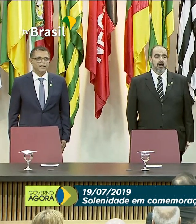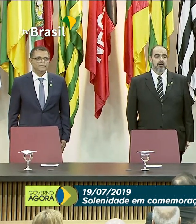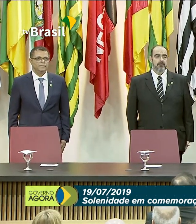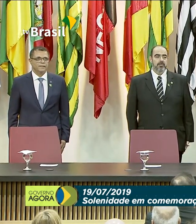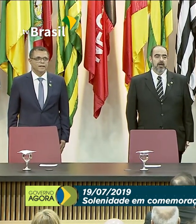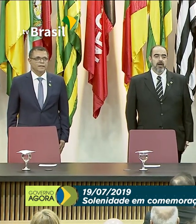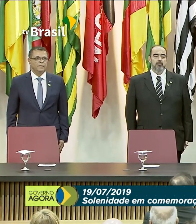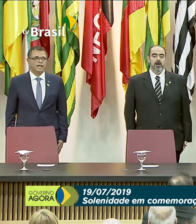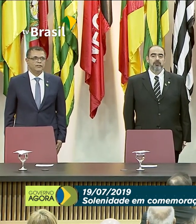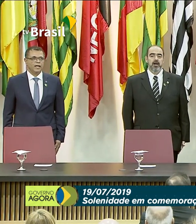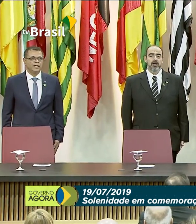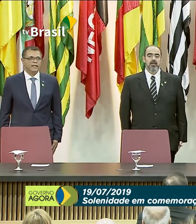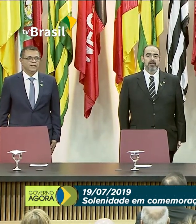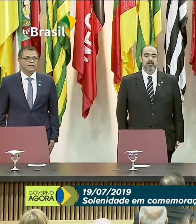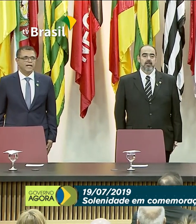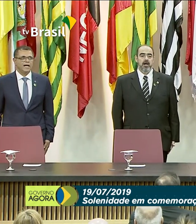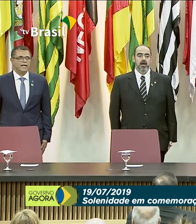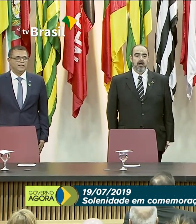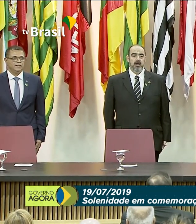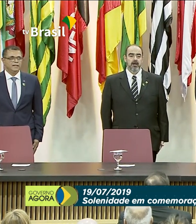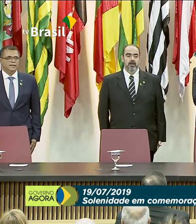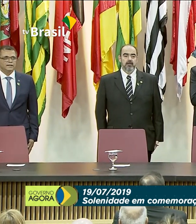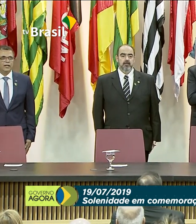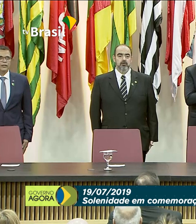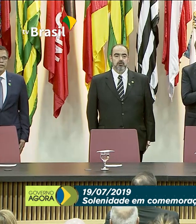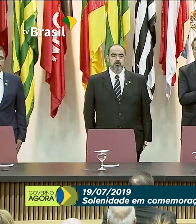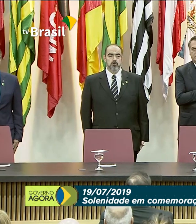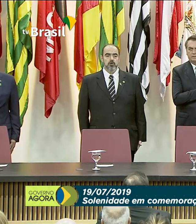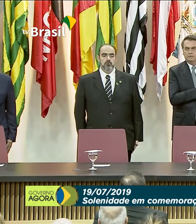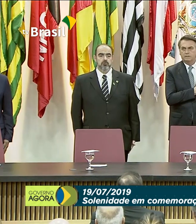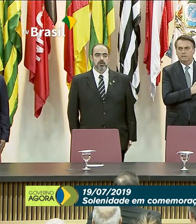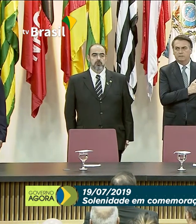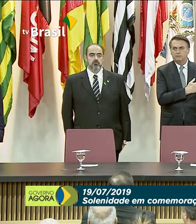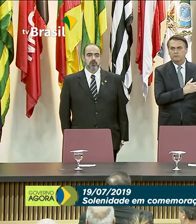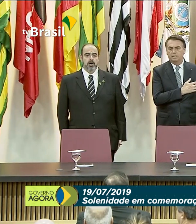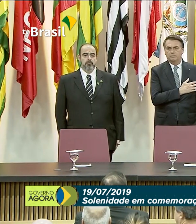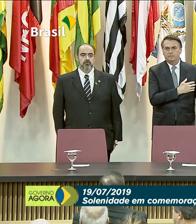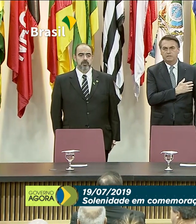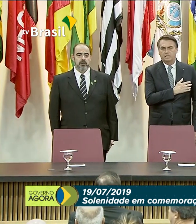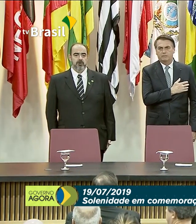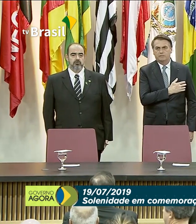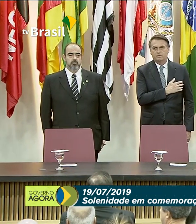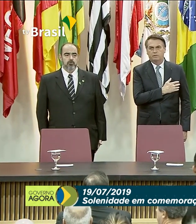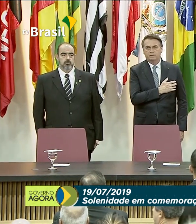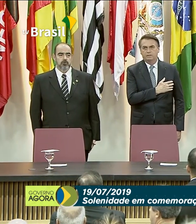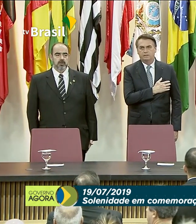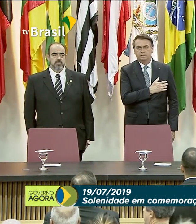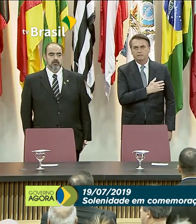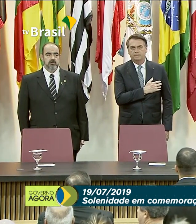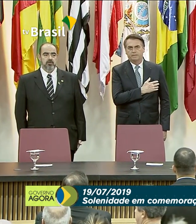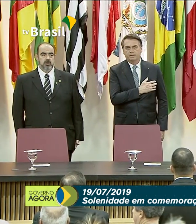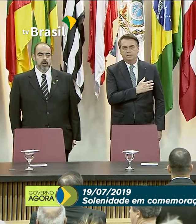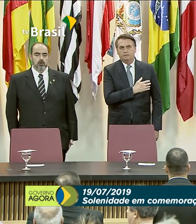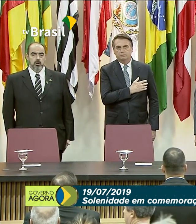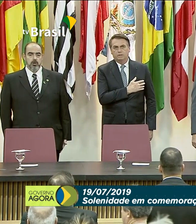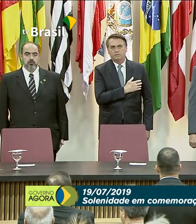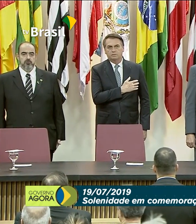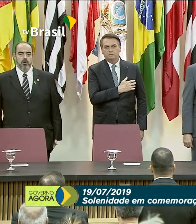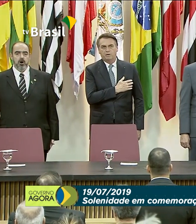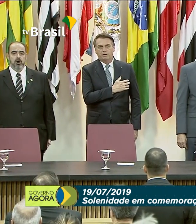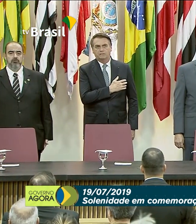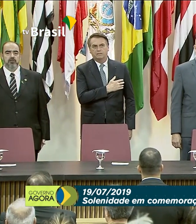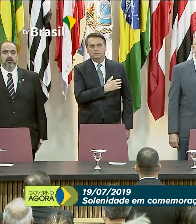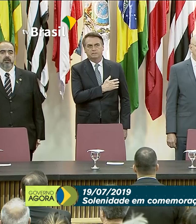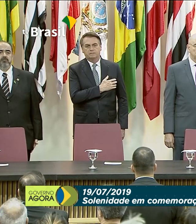terra mais arida, Deus dos sonhos lindos, campos tem mais cores.